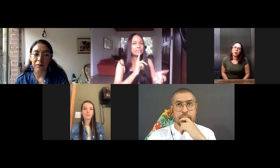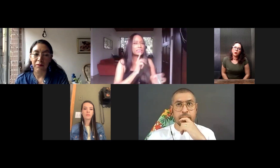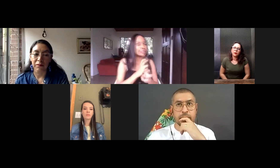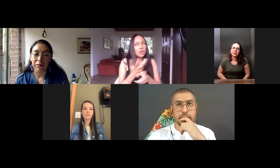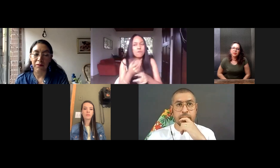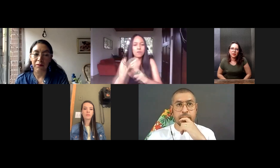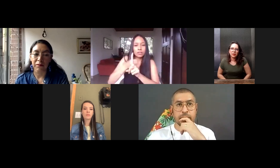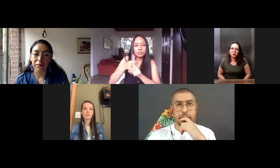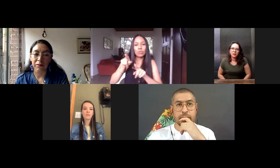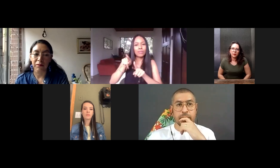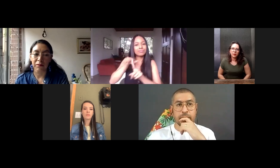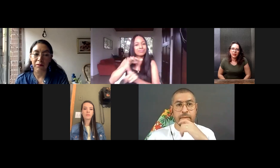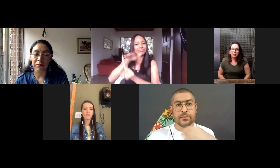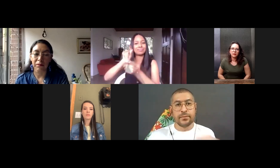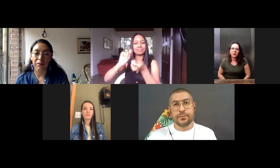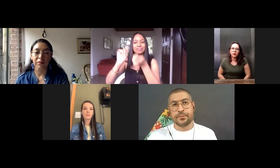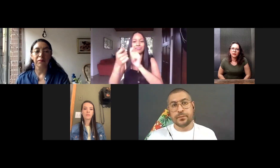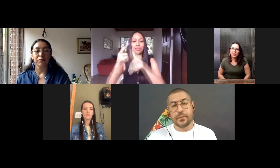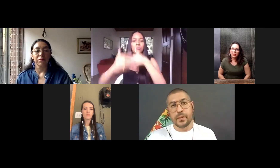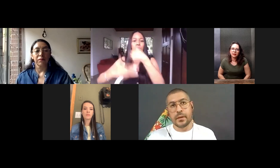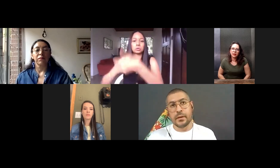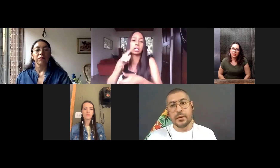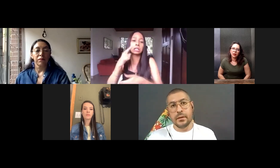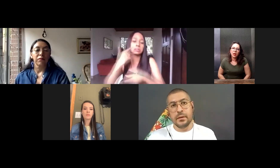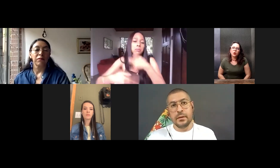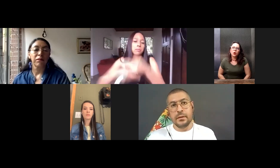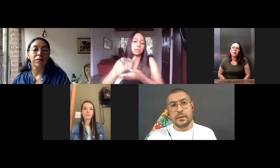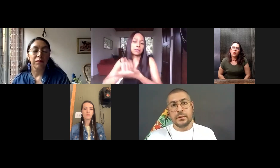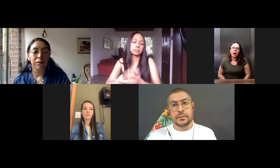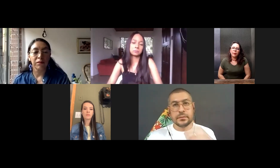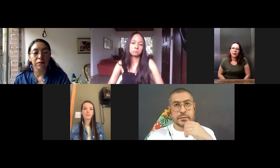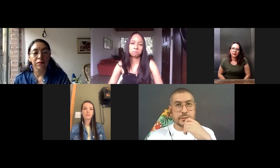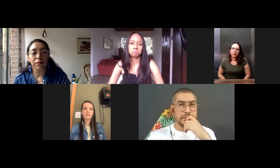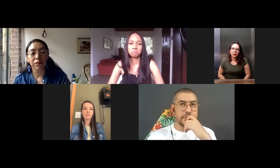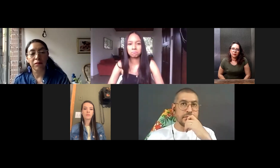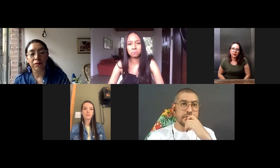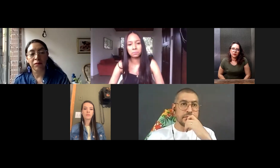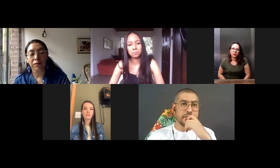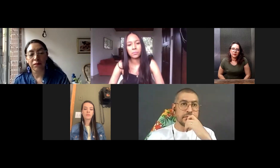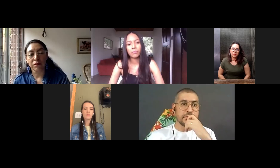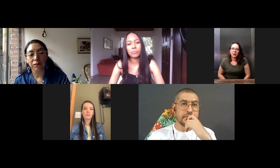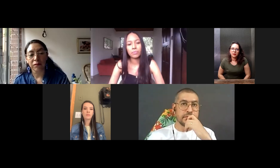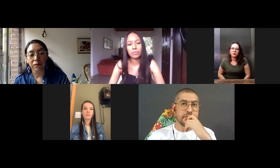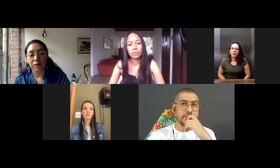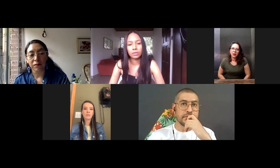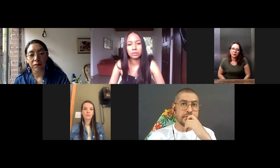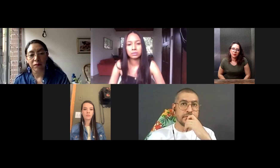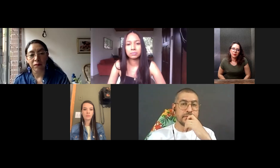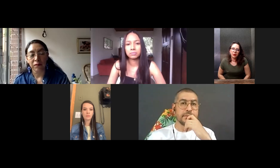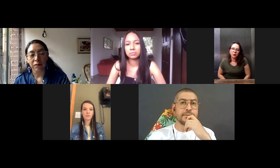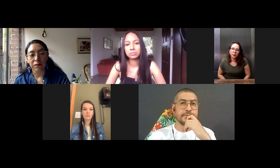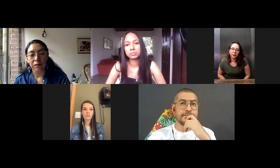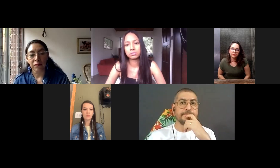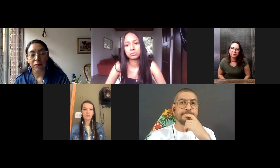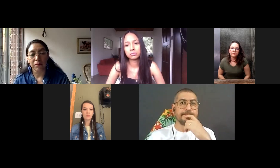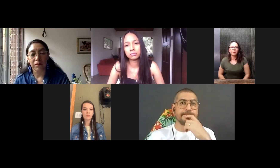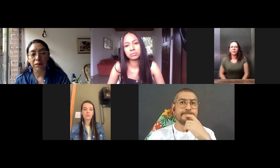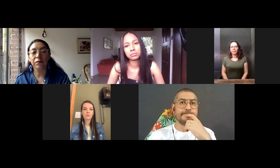en la universidad, sus experiencias, dificultades e ir como aprendiendo también de las otras experiencias para cambiar ese